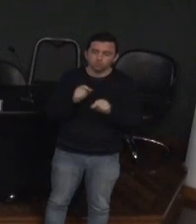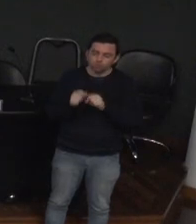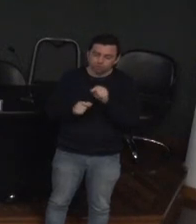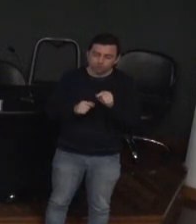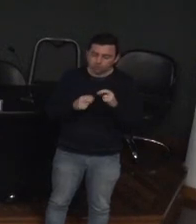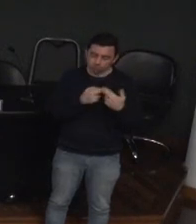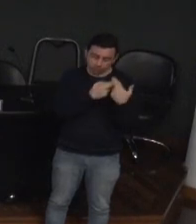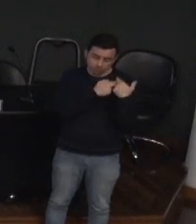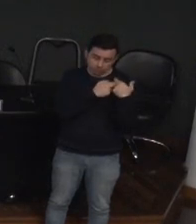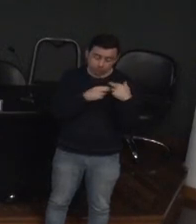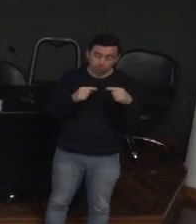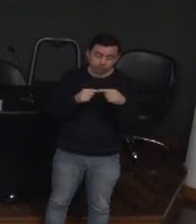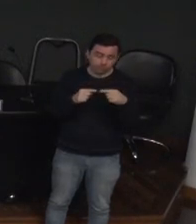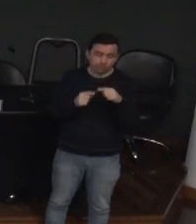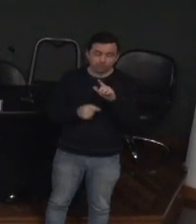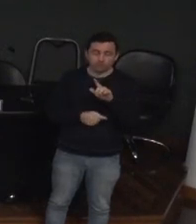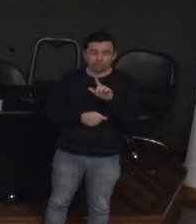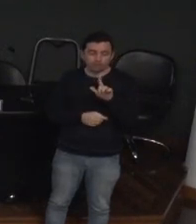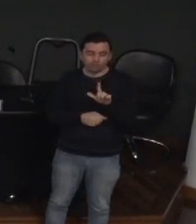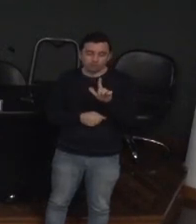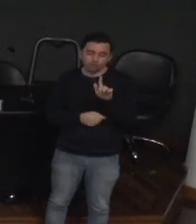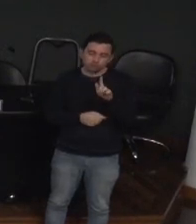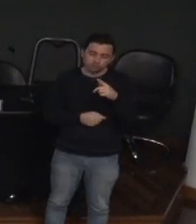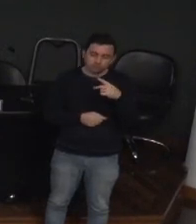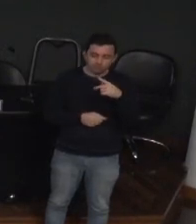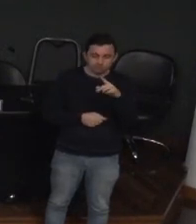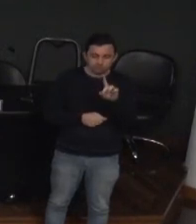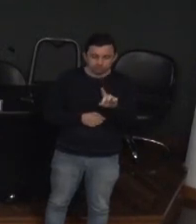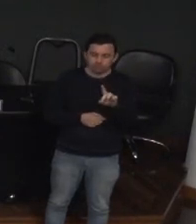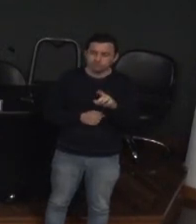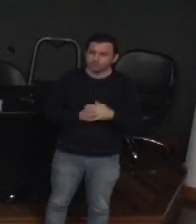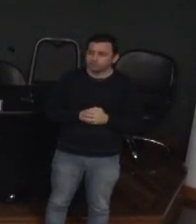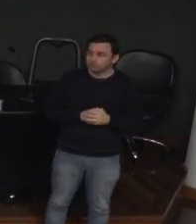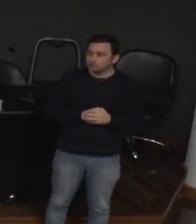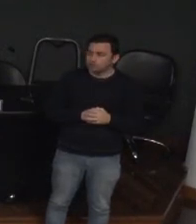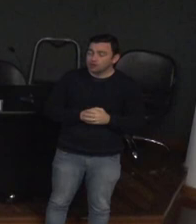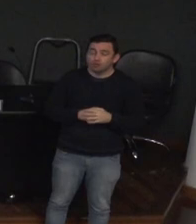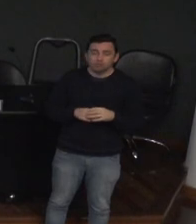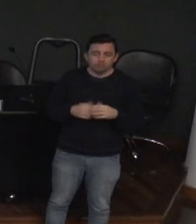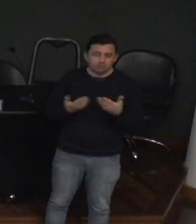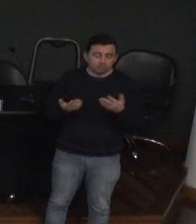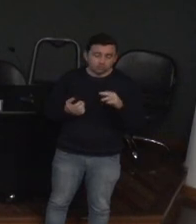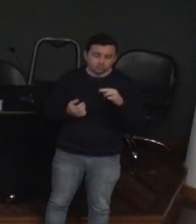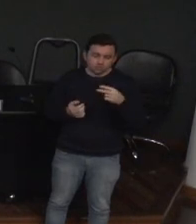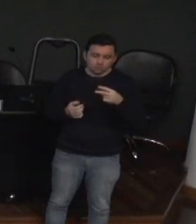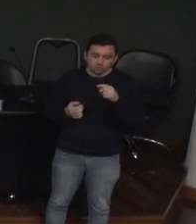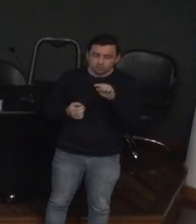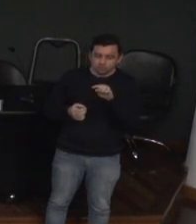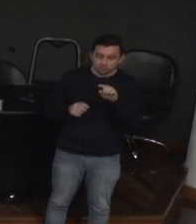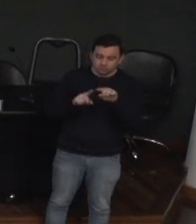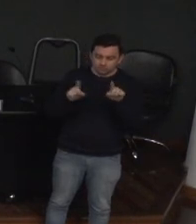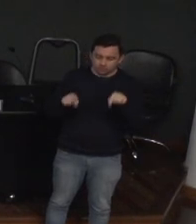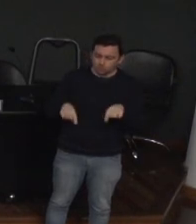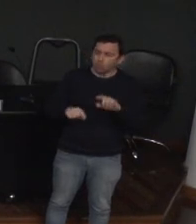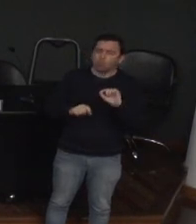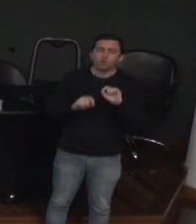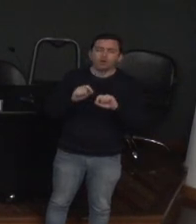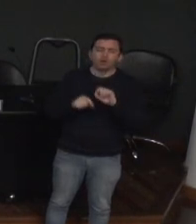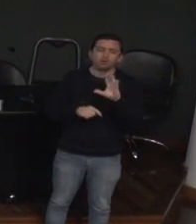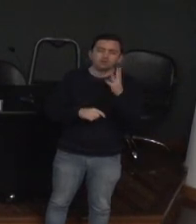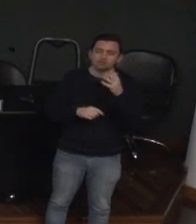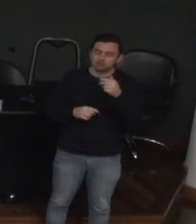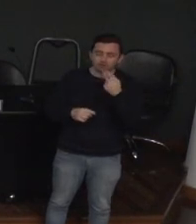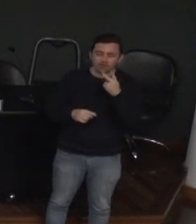acordo com a LGPD, com as suas sanções, né? Aqui não cabe dizer as consequências para o servidor que fez. É, você pode até colocar